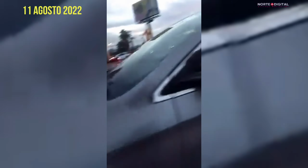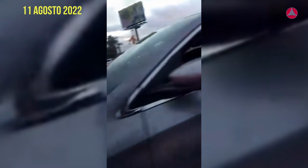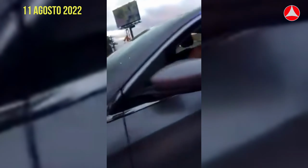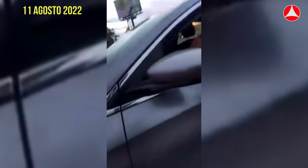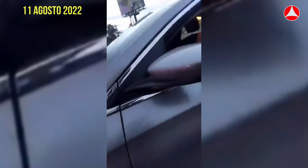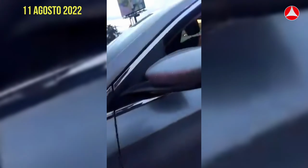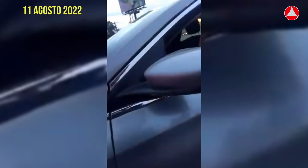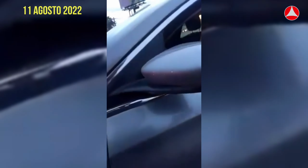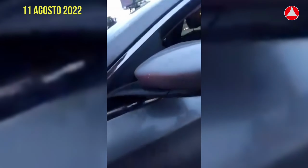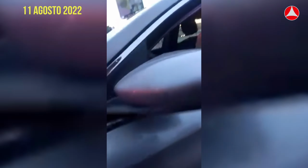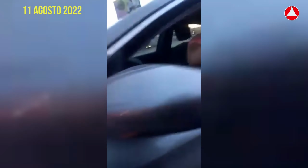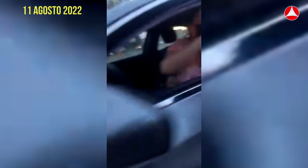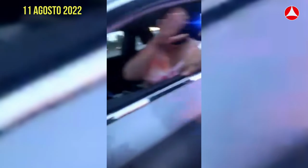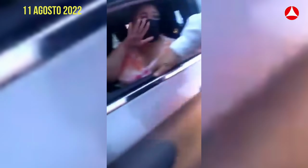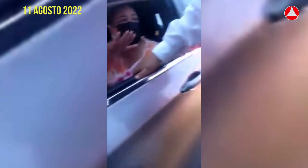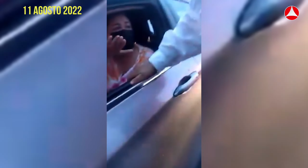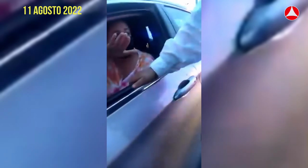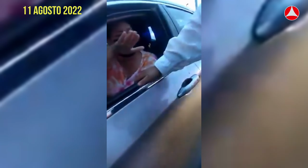Ok.